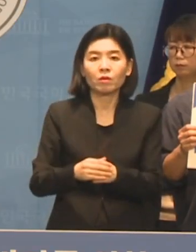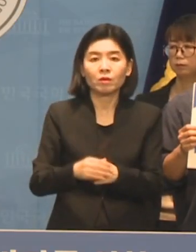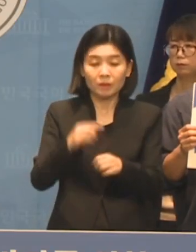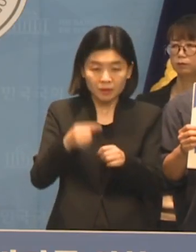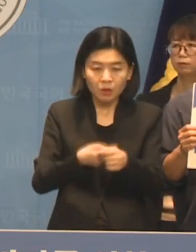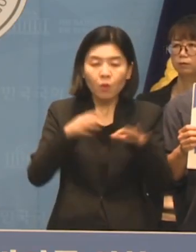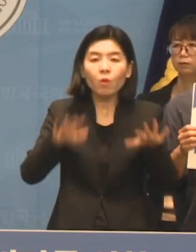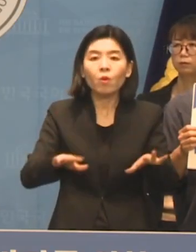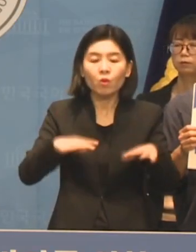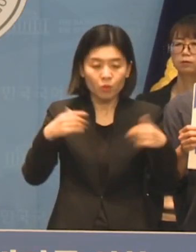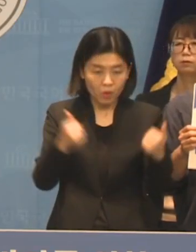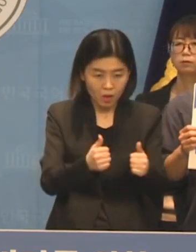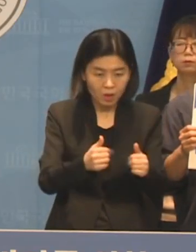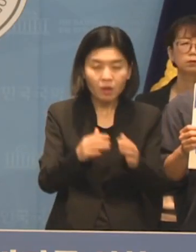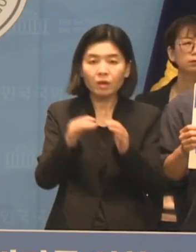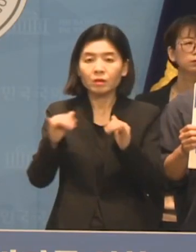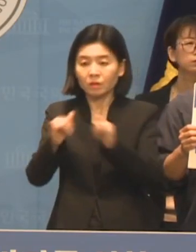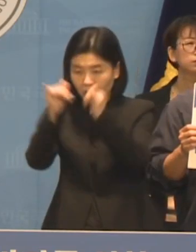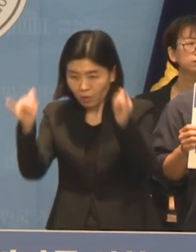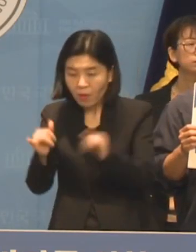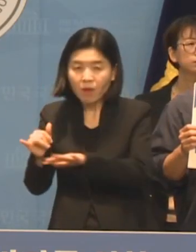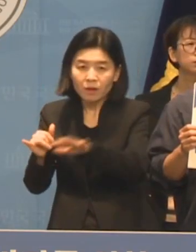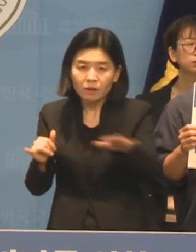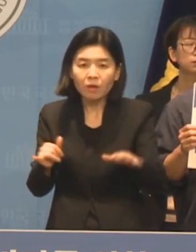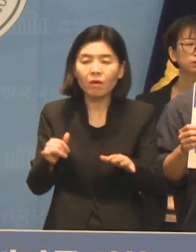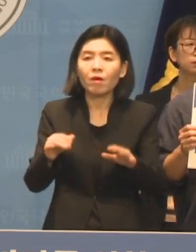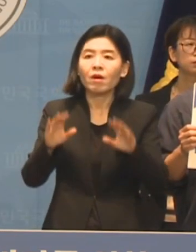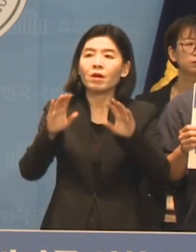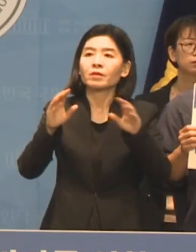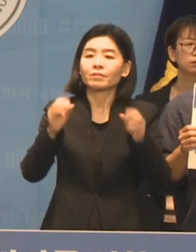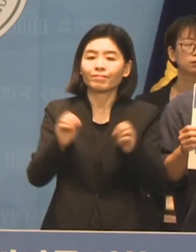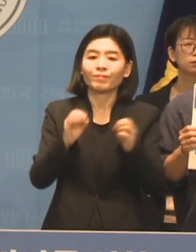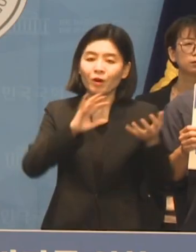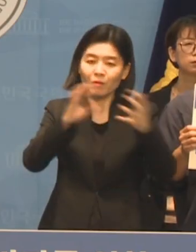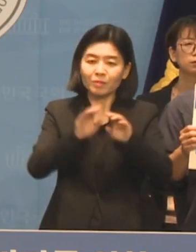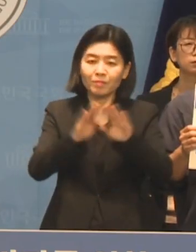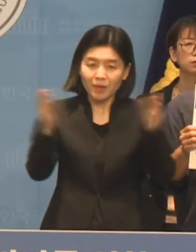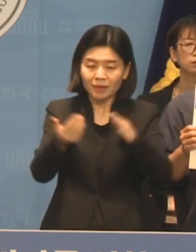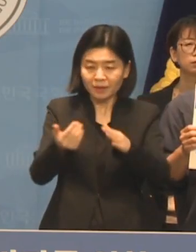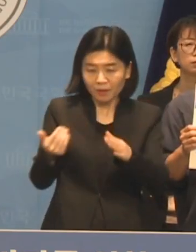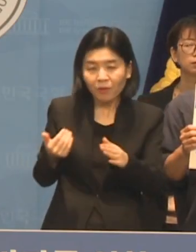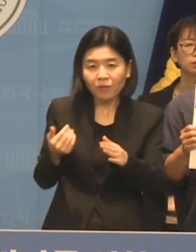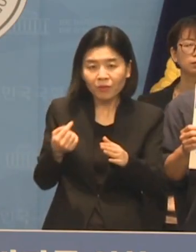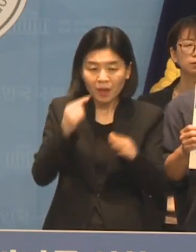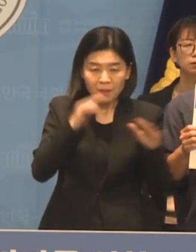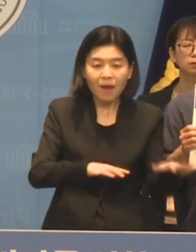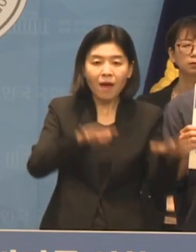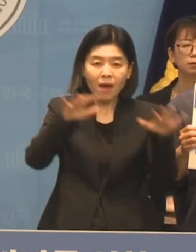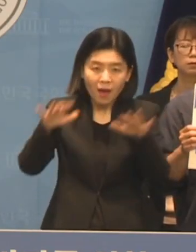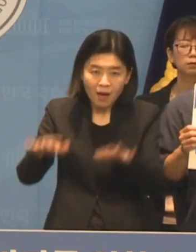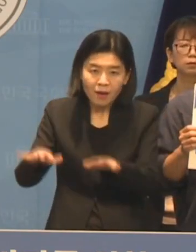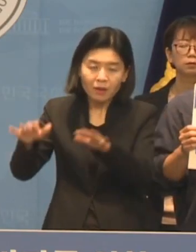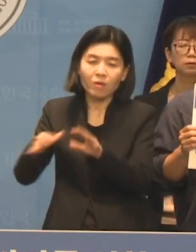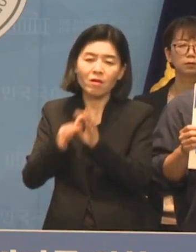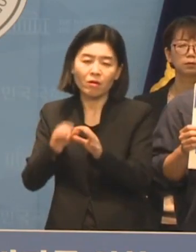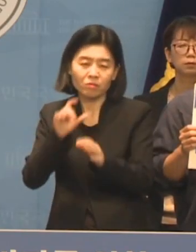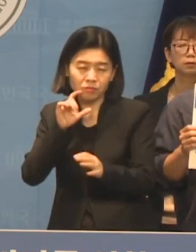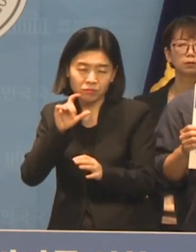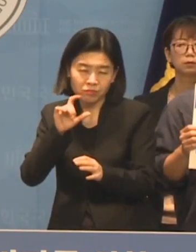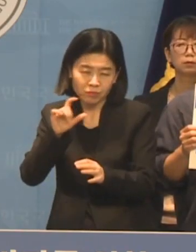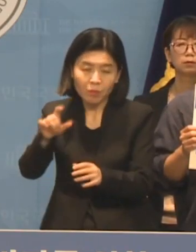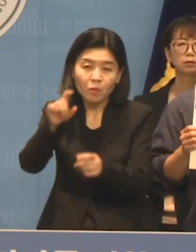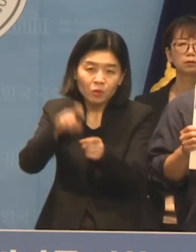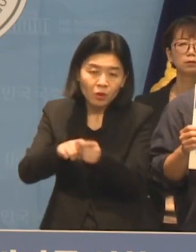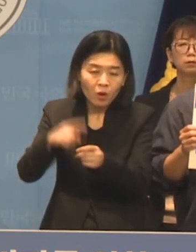시민사회는 아오오션 컨퍼런스 개회에 앞서 지속가능한 바다를 위한 공동 요구를 발표하고